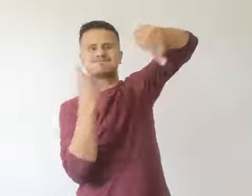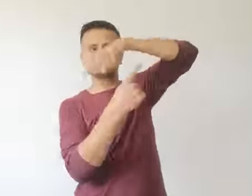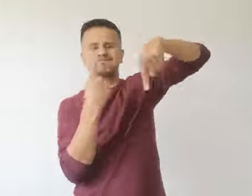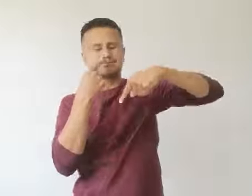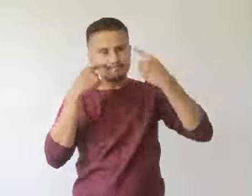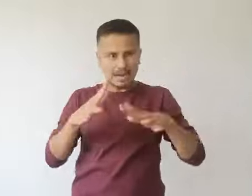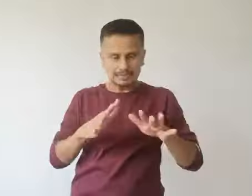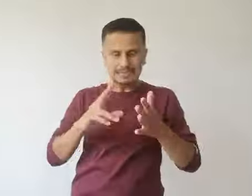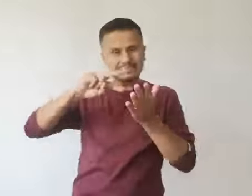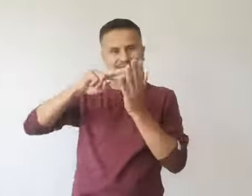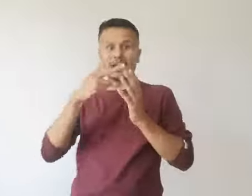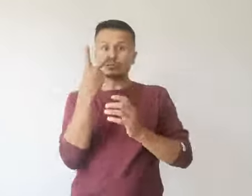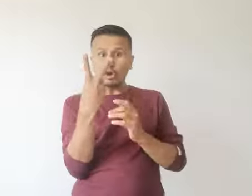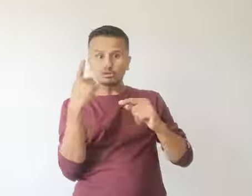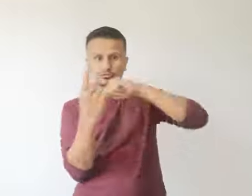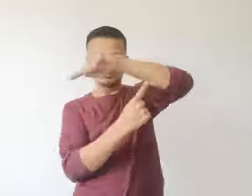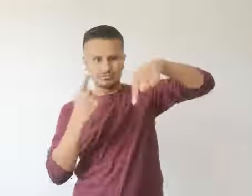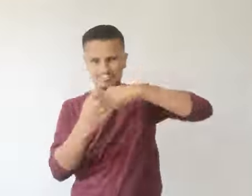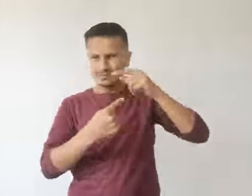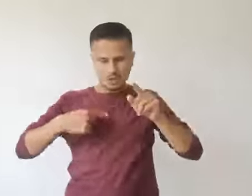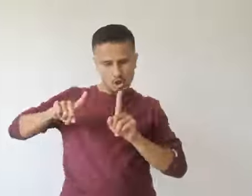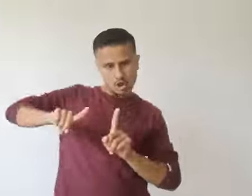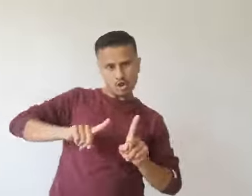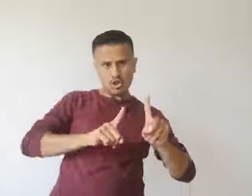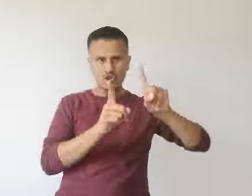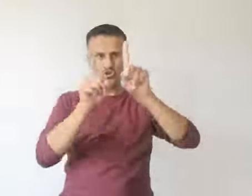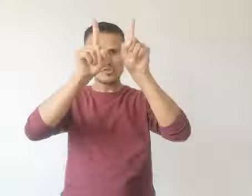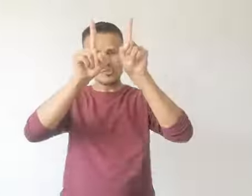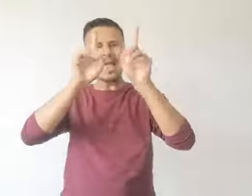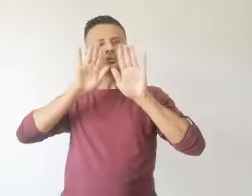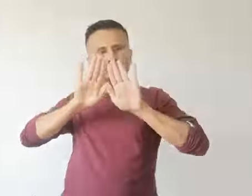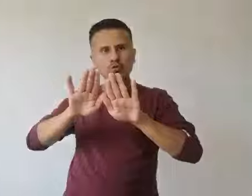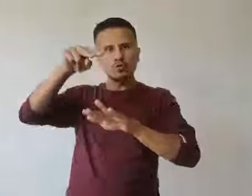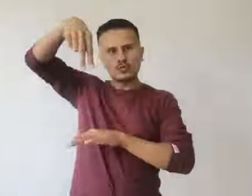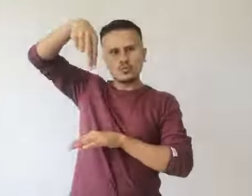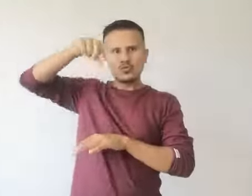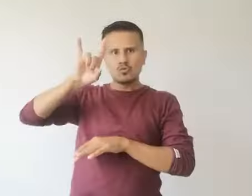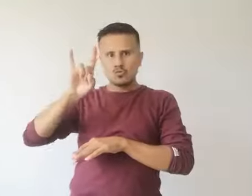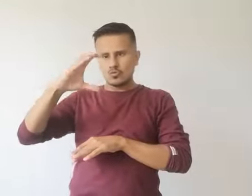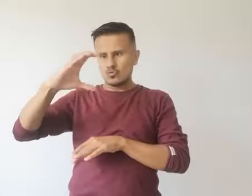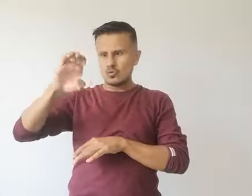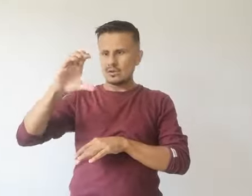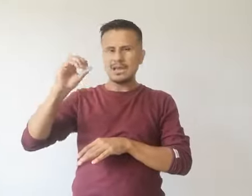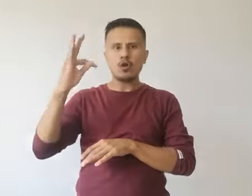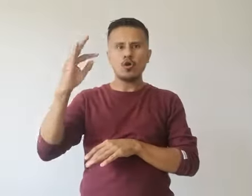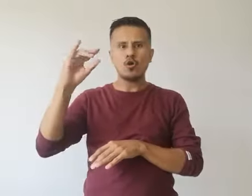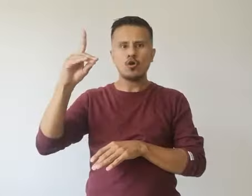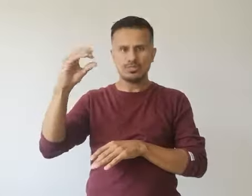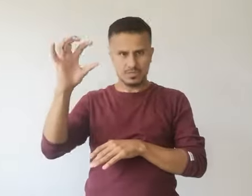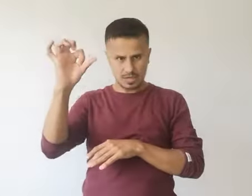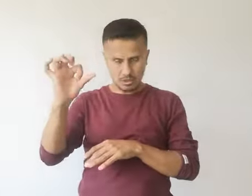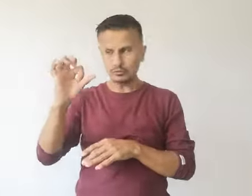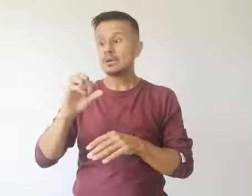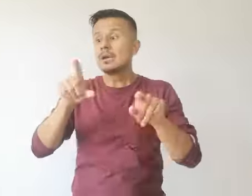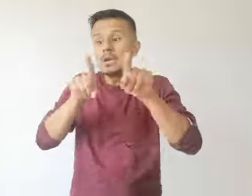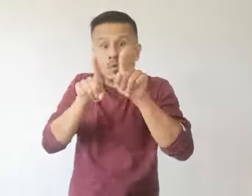dos hileras de nucleótidos. Sí, ahora relacionándolo con la observación anterior, eso de que la cantidad de A es igual a la de T, puedo decir que